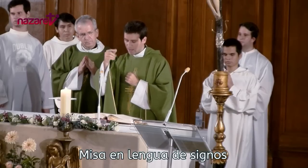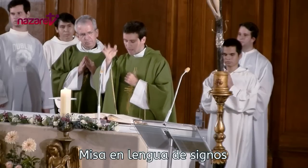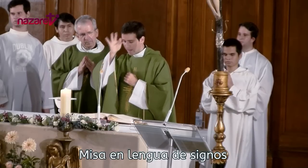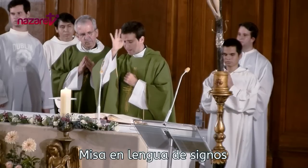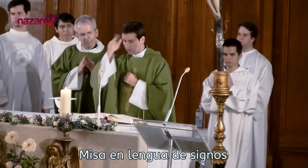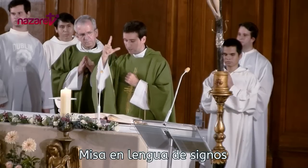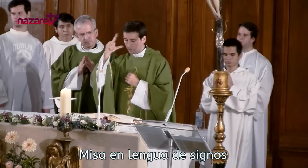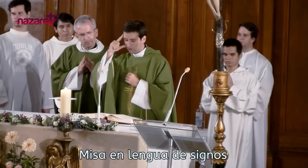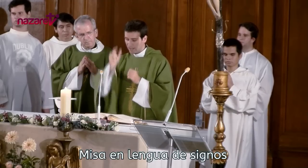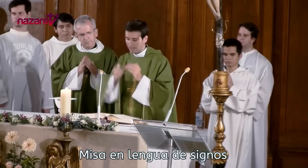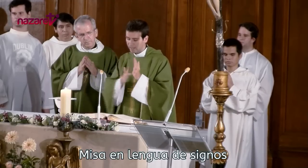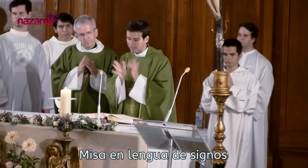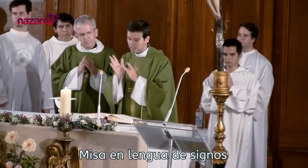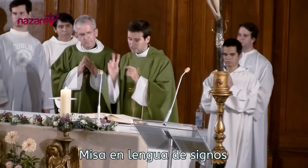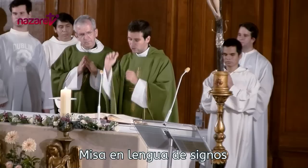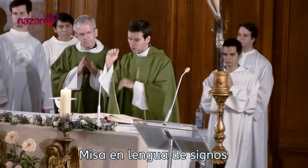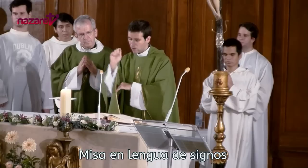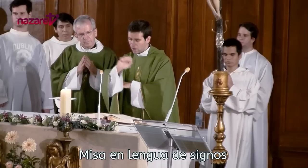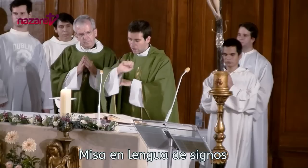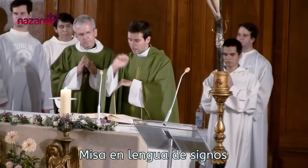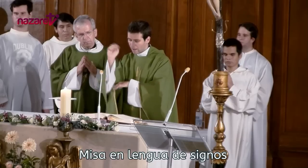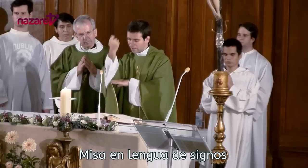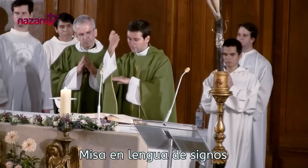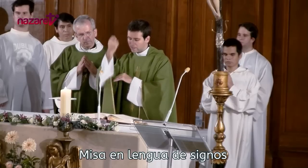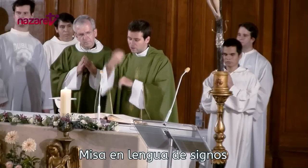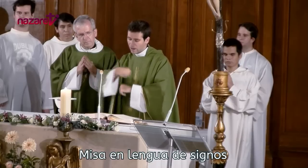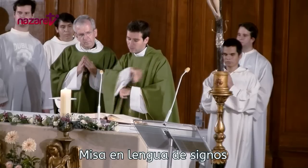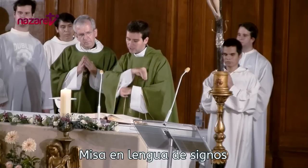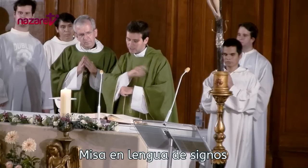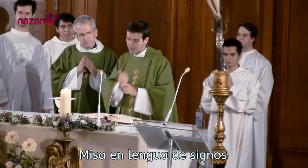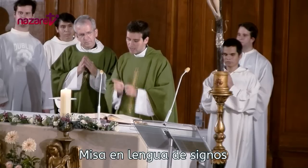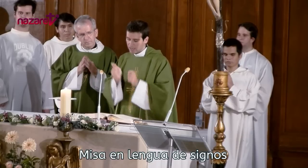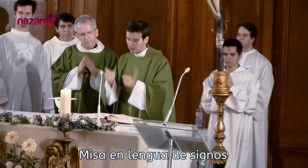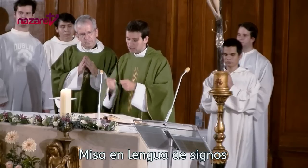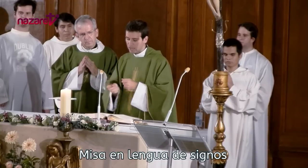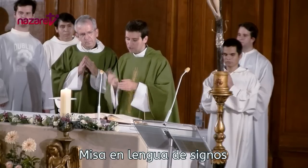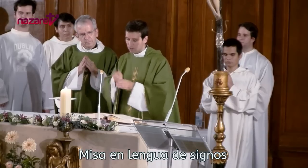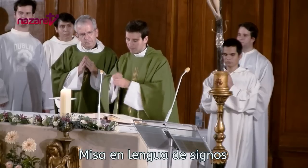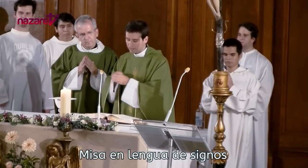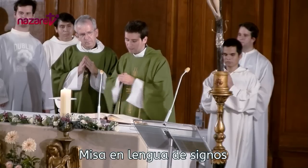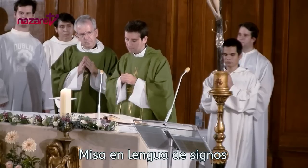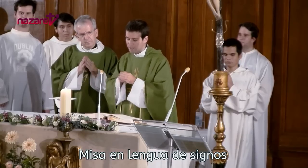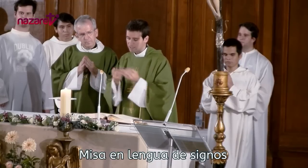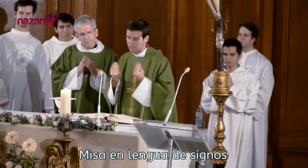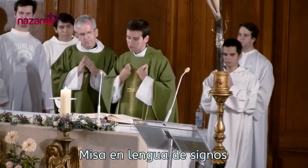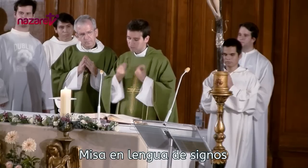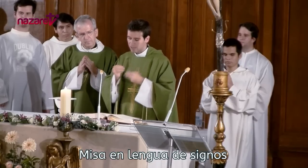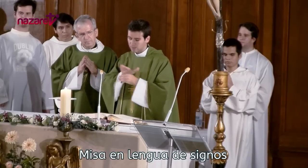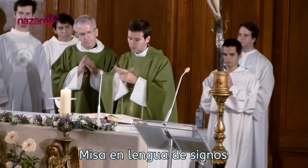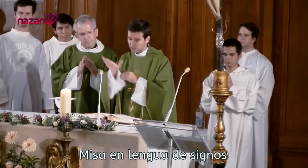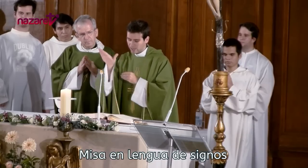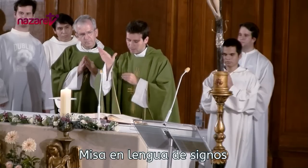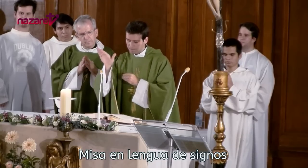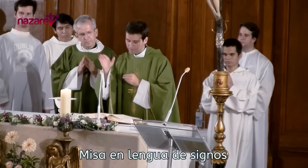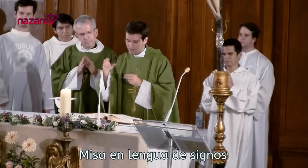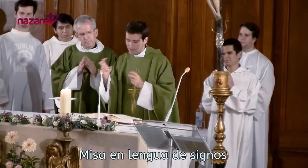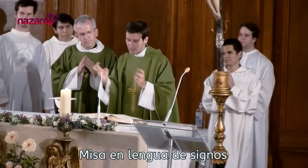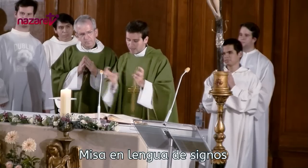en el domingo día en que Cristo ha vencido a la muerte y nos ha hecho partícipes de su vida inmortal.